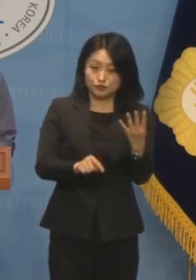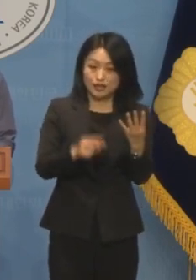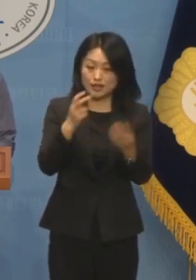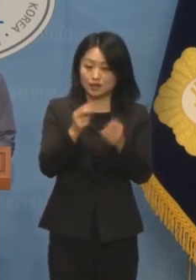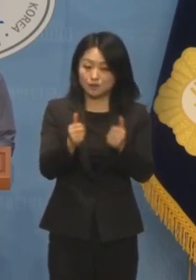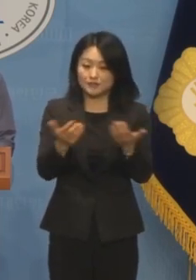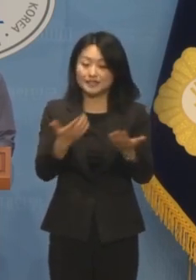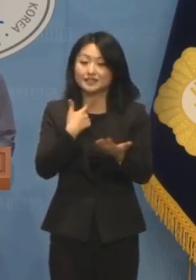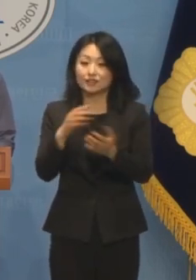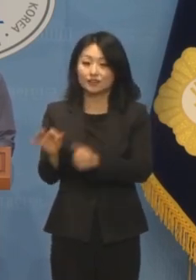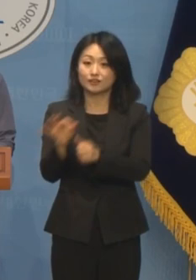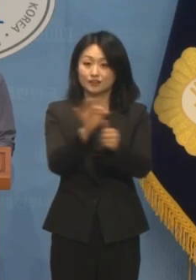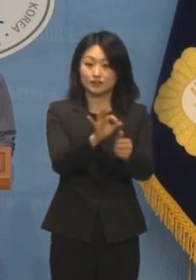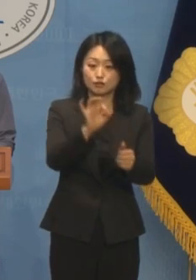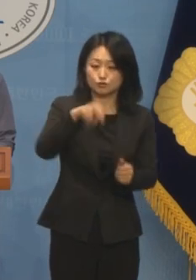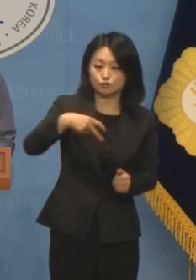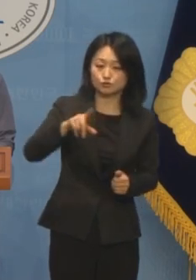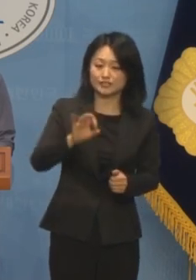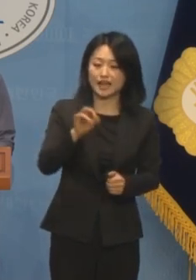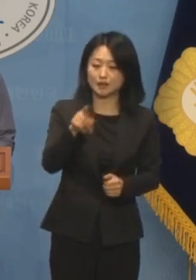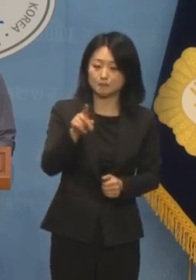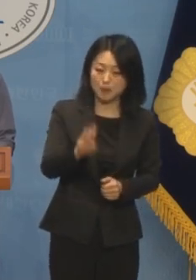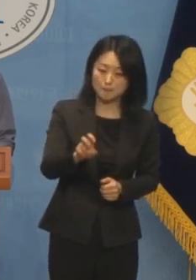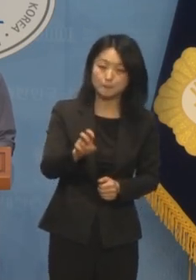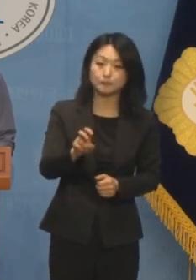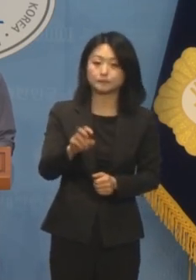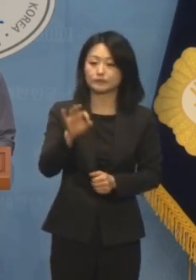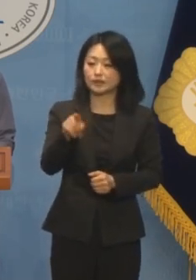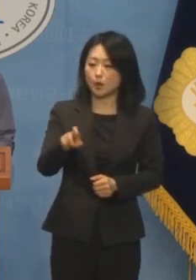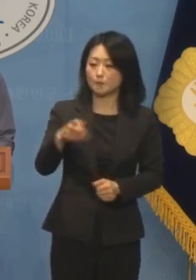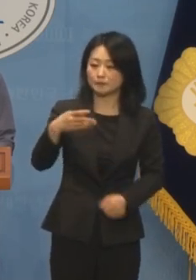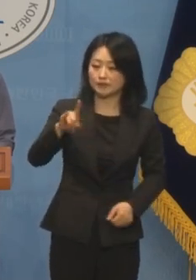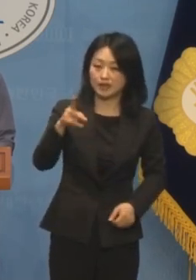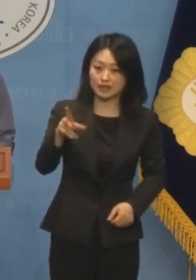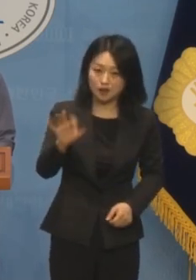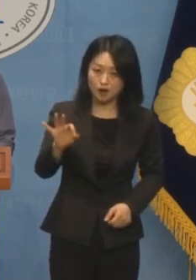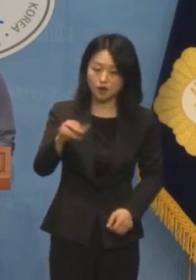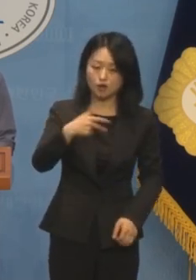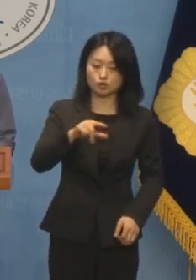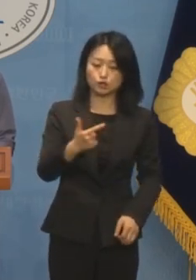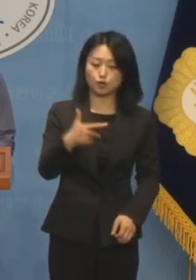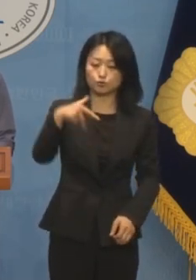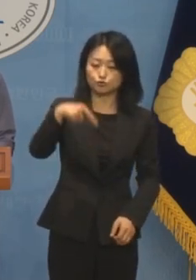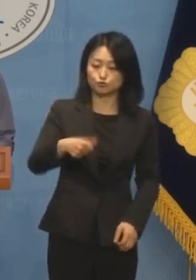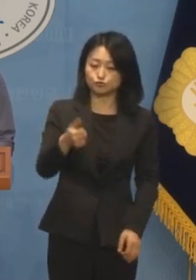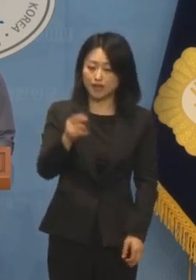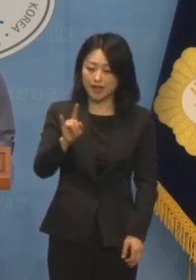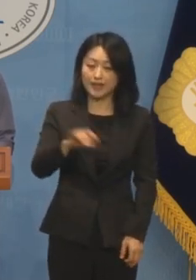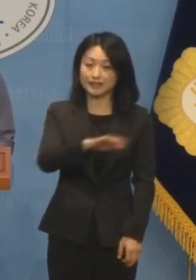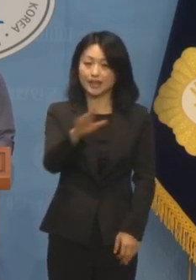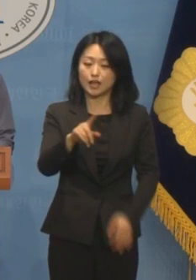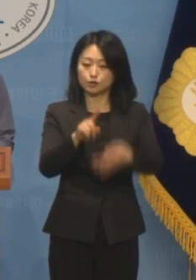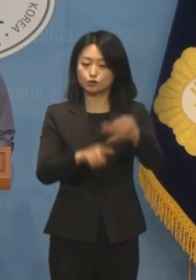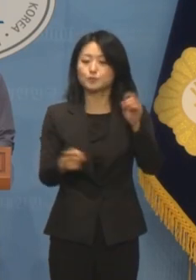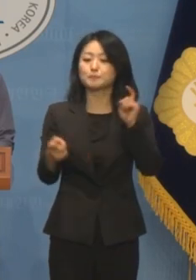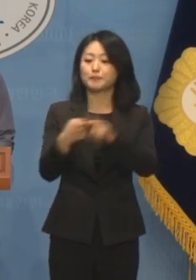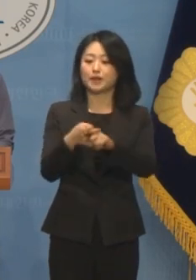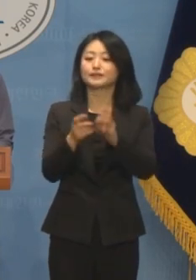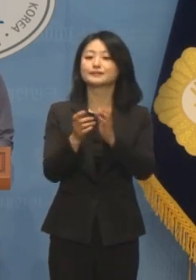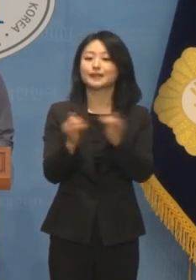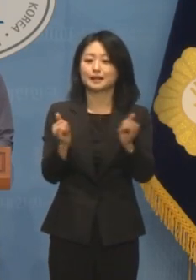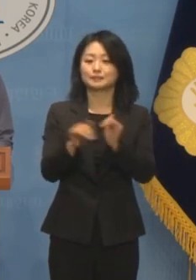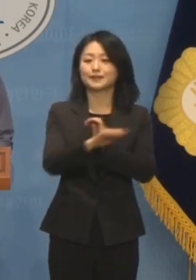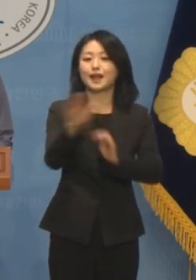검찰 출신인 유상범 의원을 비롯하여 엄태영, 전주의 의원은 모두 친윤계로